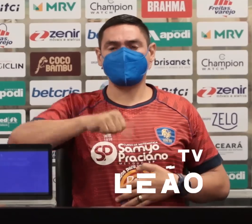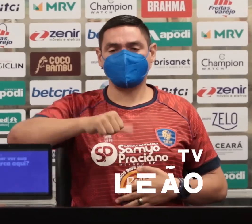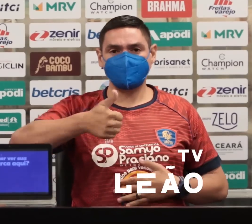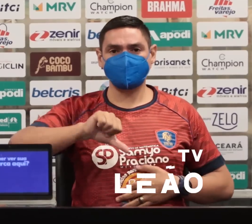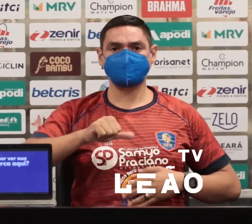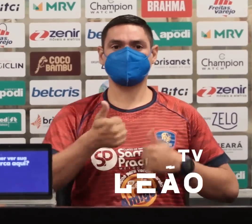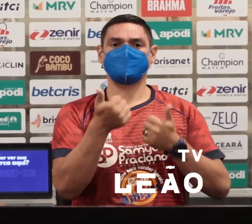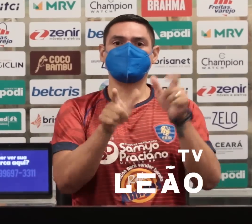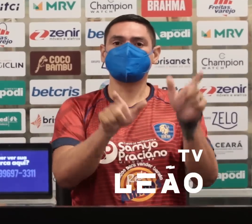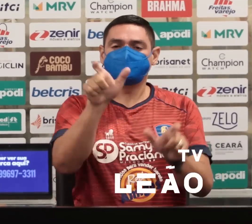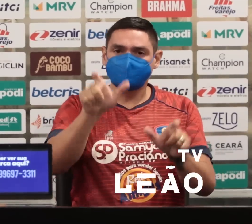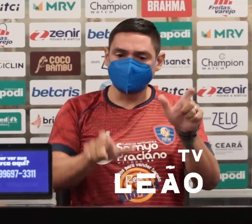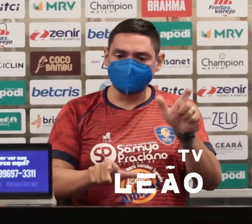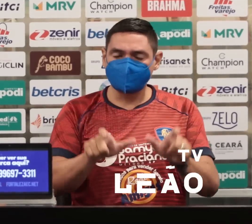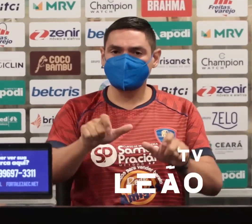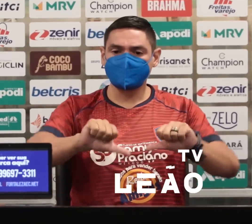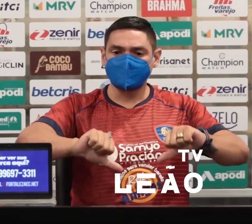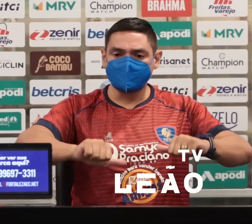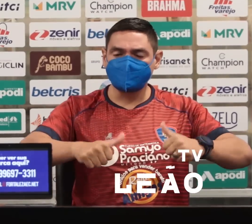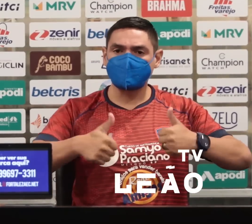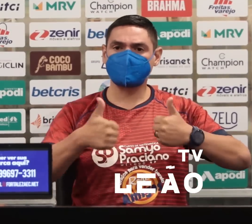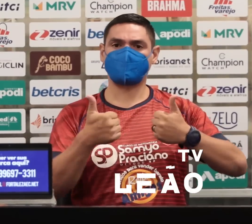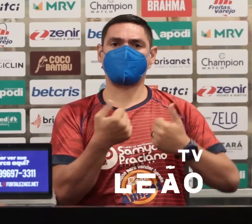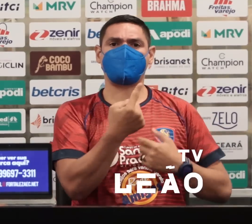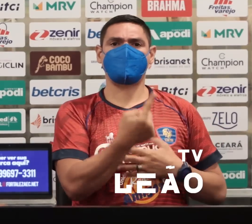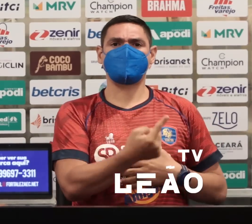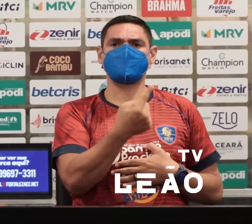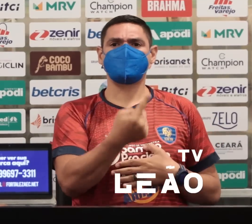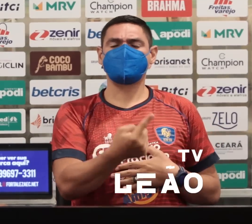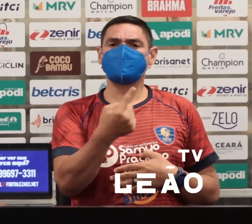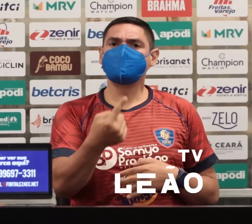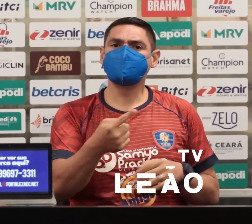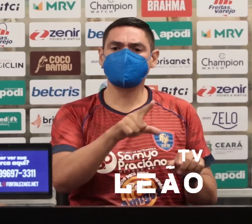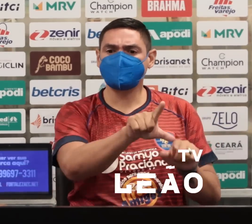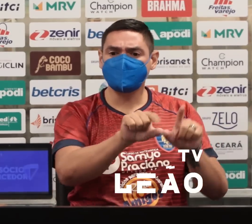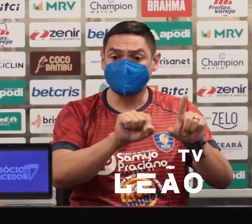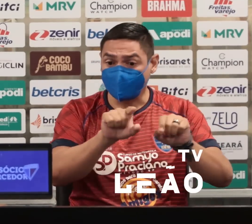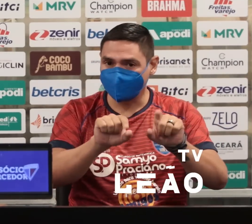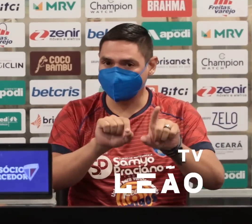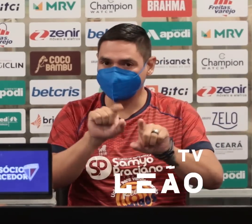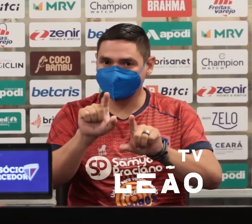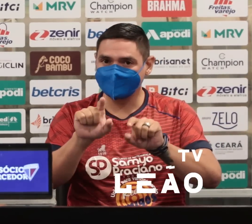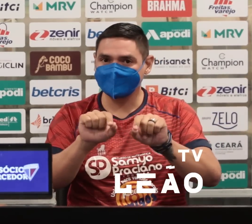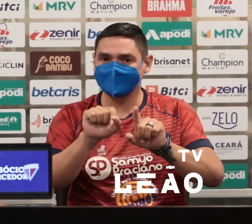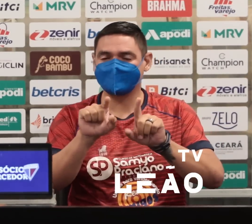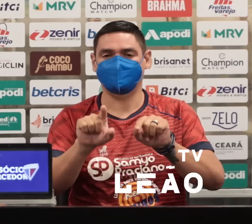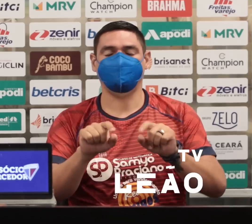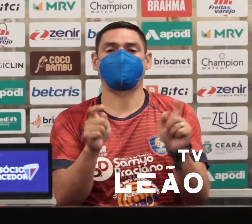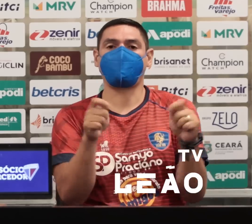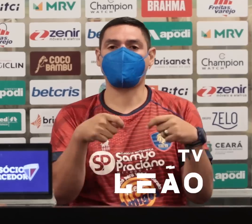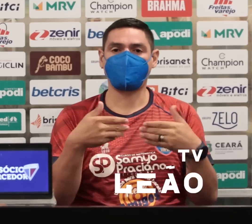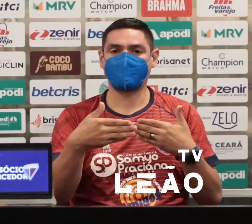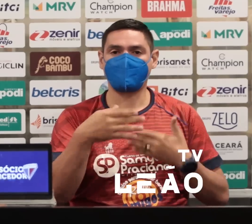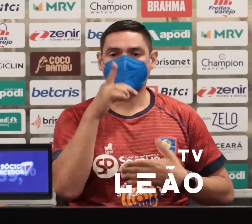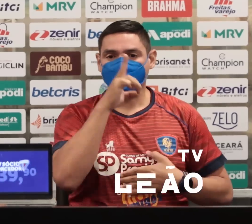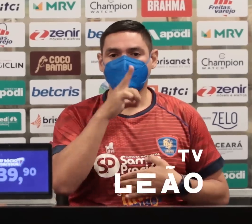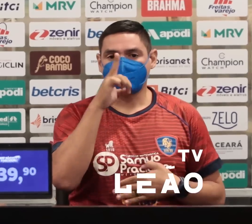jugadores, recuperación de cada uno de ellos y escoger lo mejor para el final de o